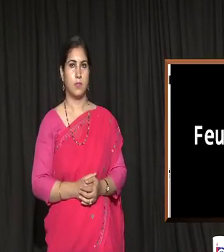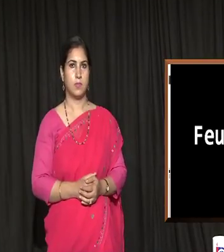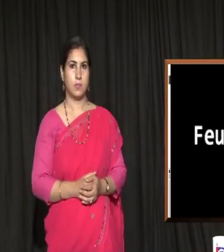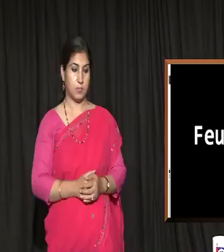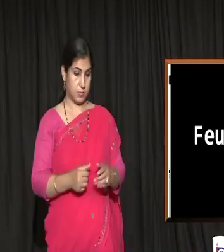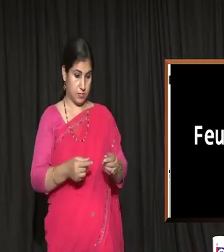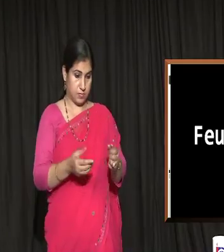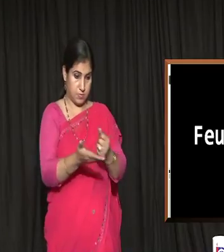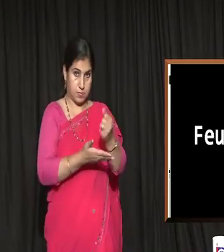फ्यूडलिज्म